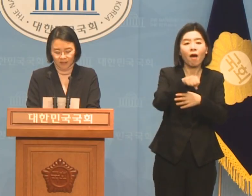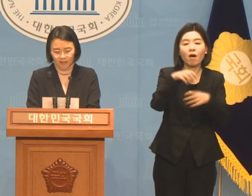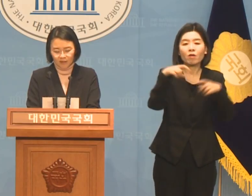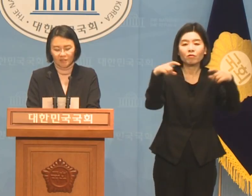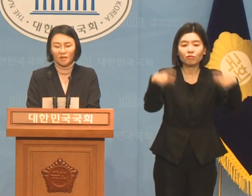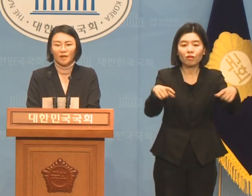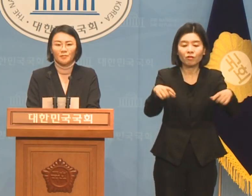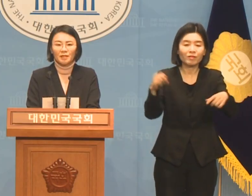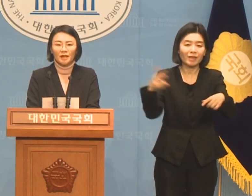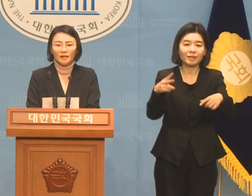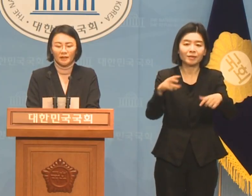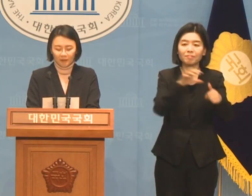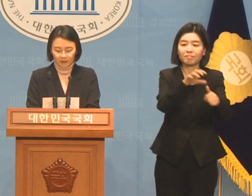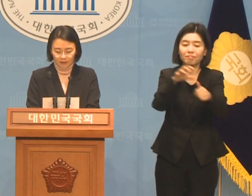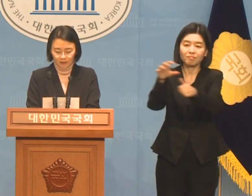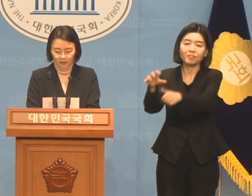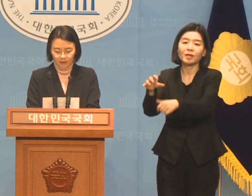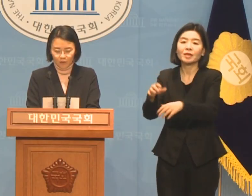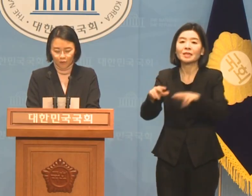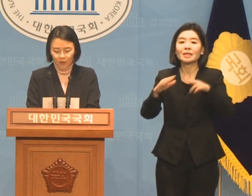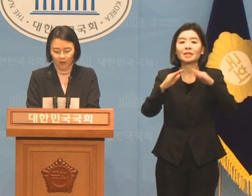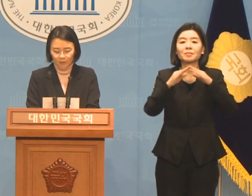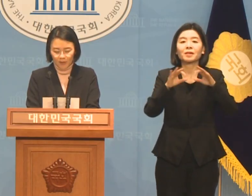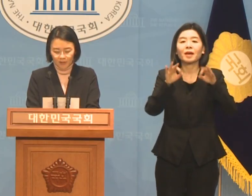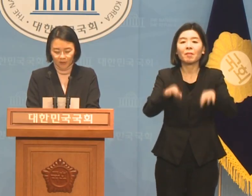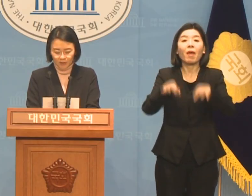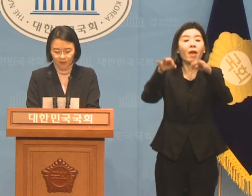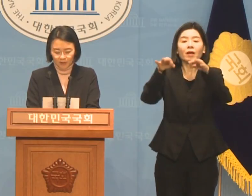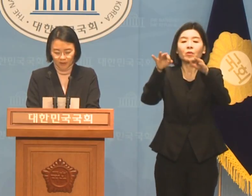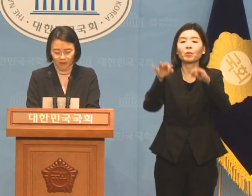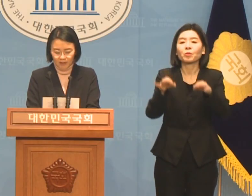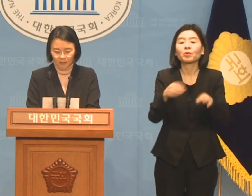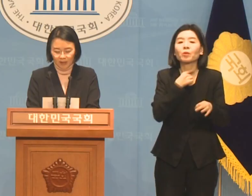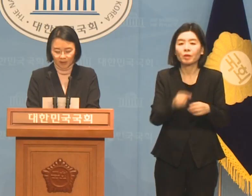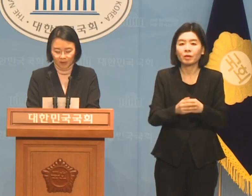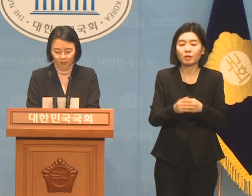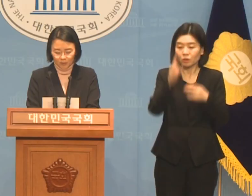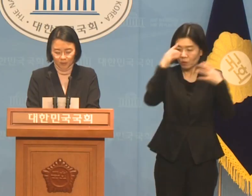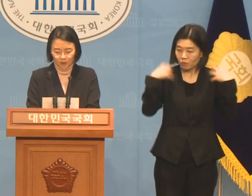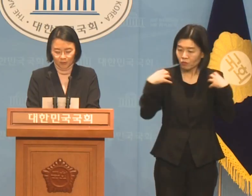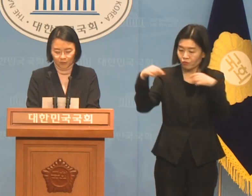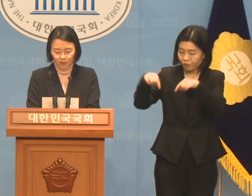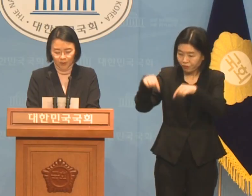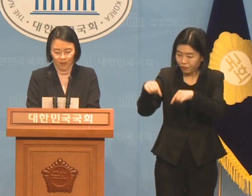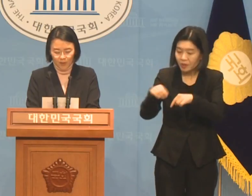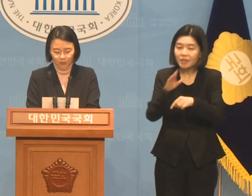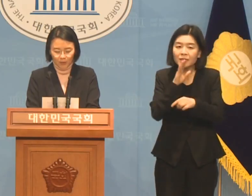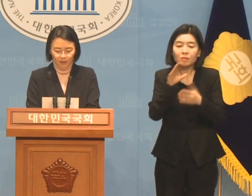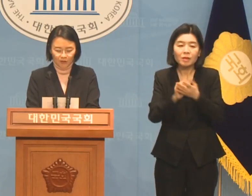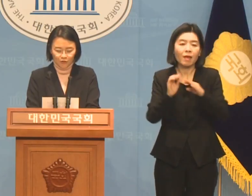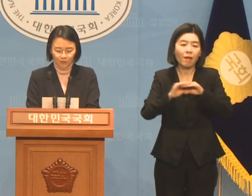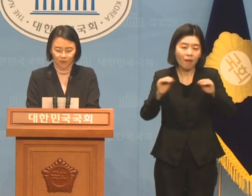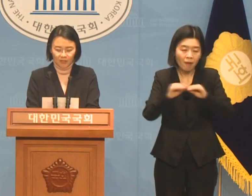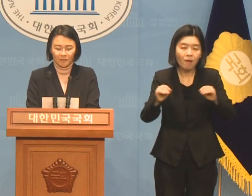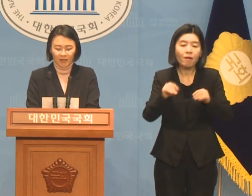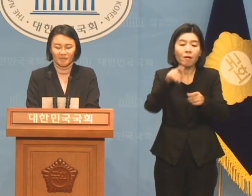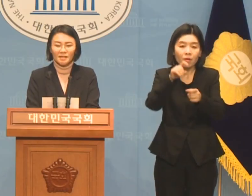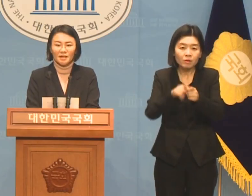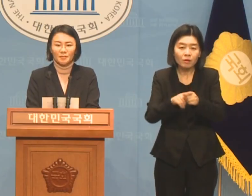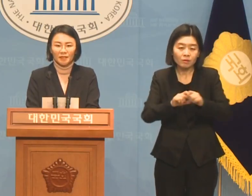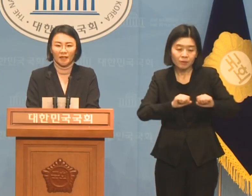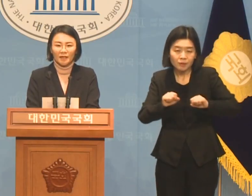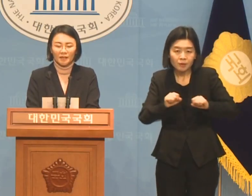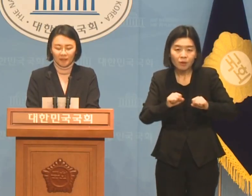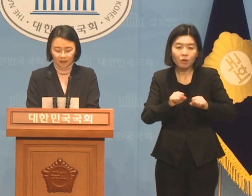시장을 진정시켜야 합니다. 정부와 협의해 실효성 있는 대책을 마련하고 투기와 과도한 대출 문제를